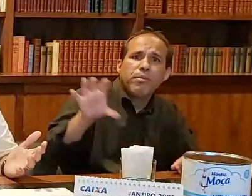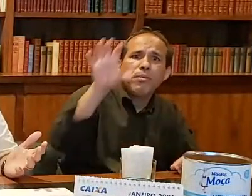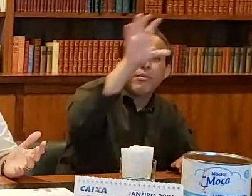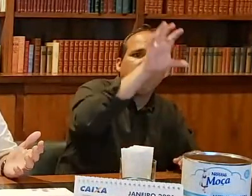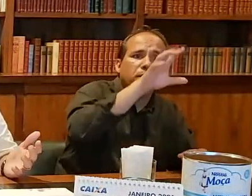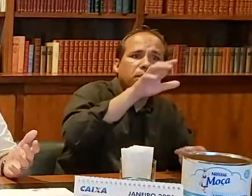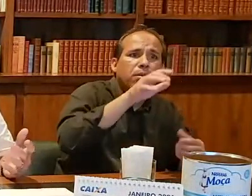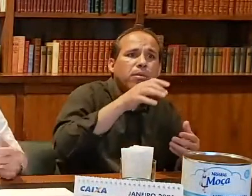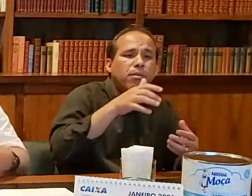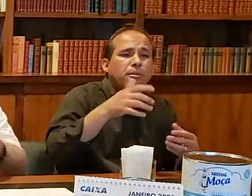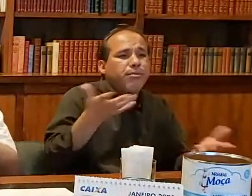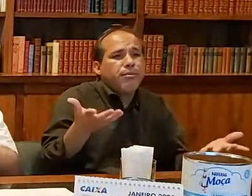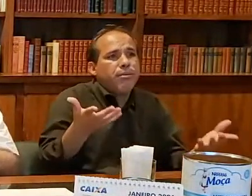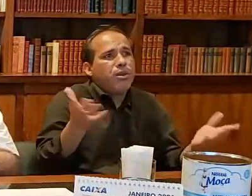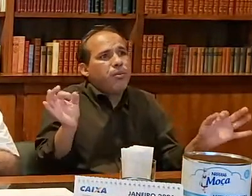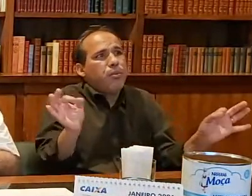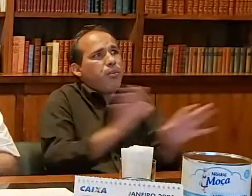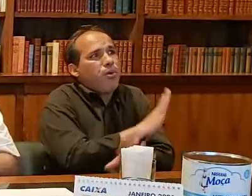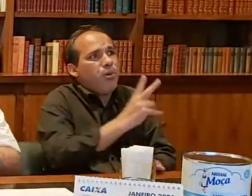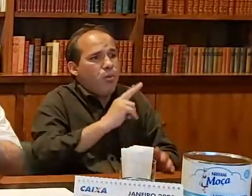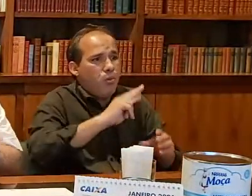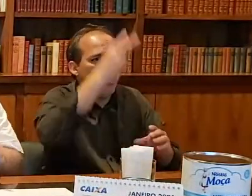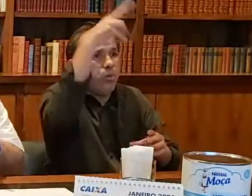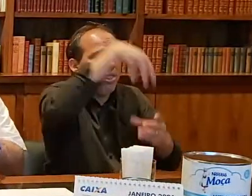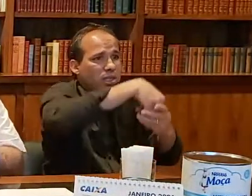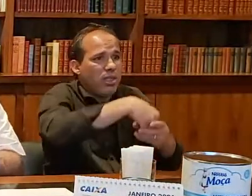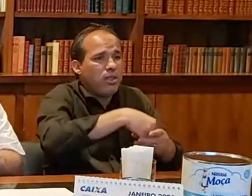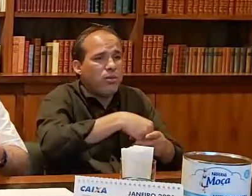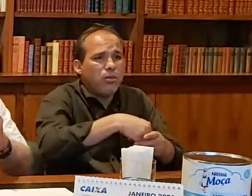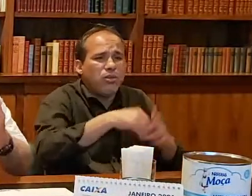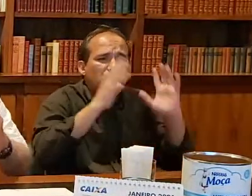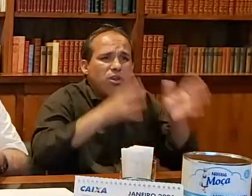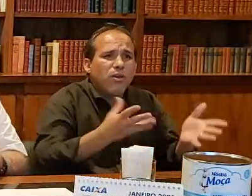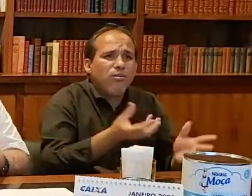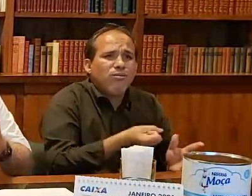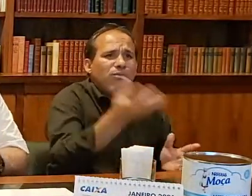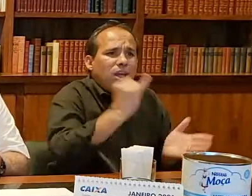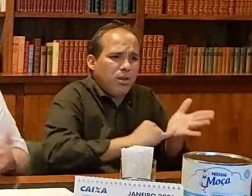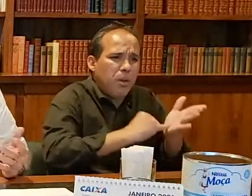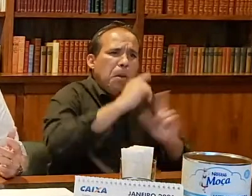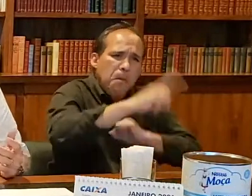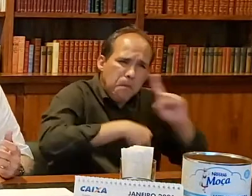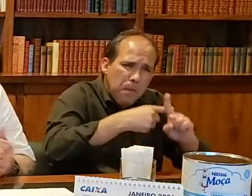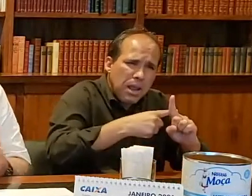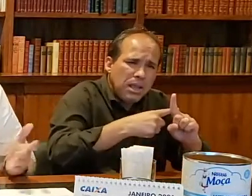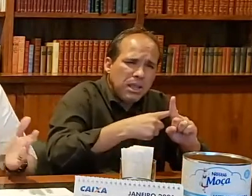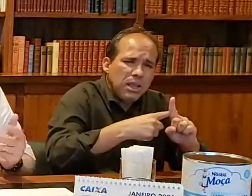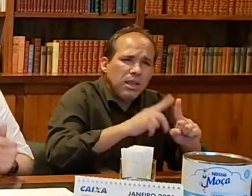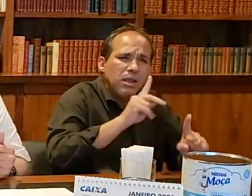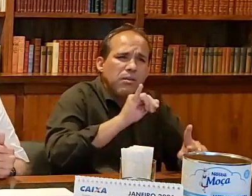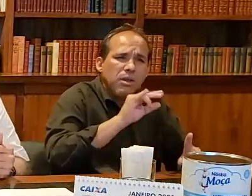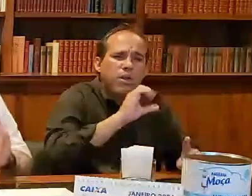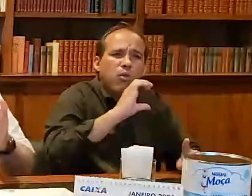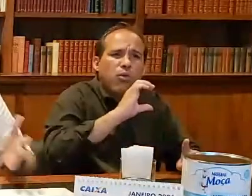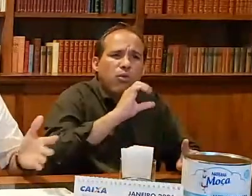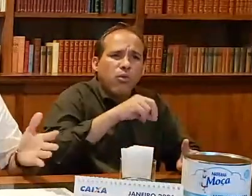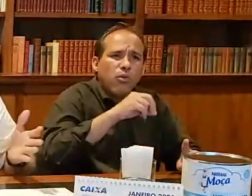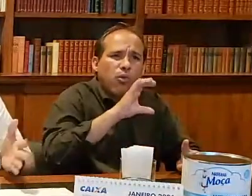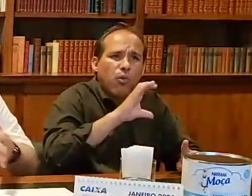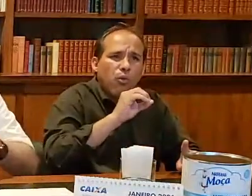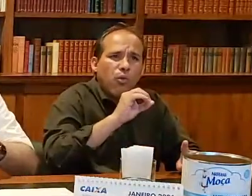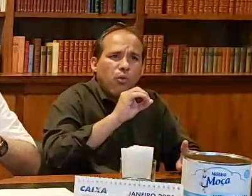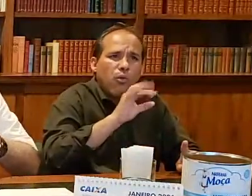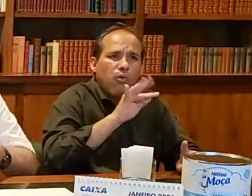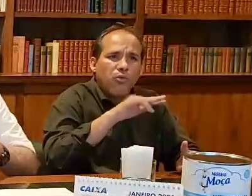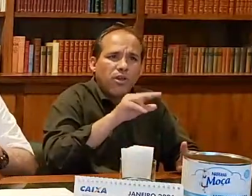Fosse incluído ali. Então, esse percentual do ICMS incide também em cima do PIS/COFINS? Sim ou não? É amanhã que eu